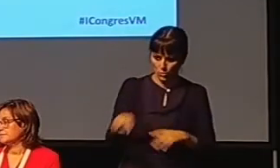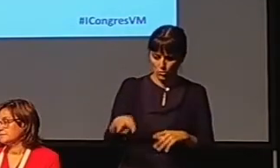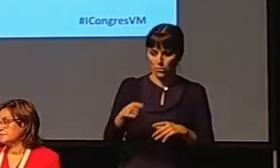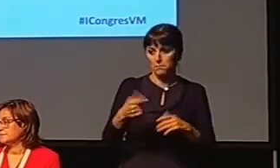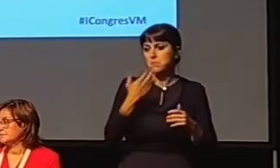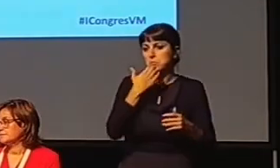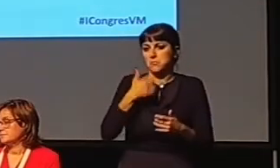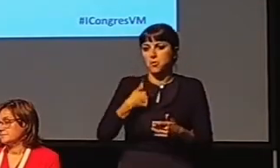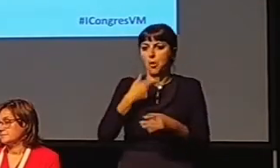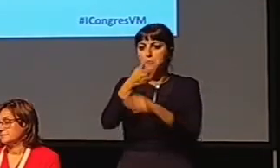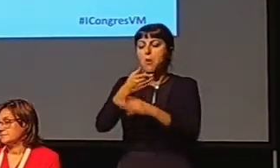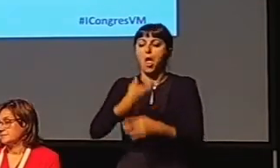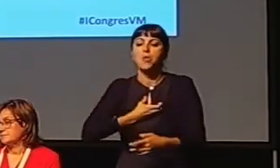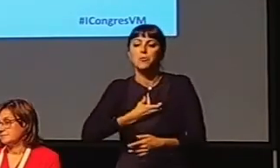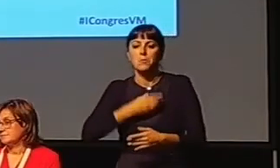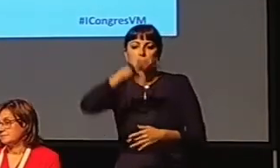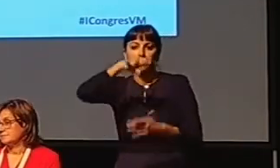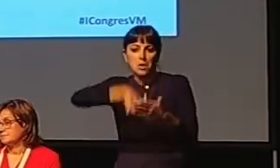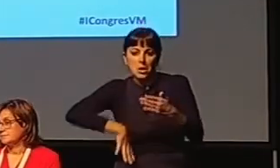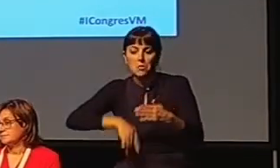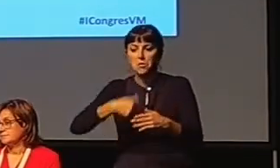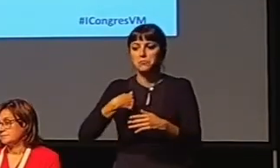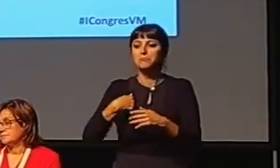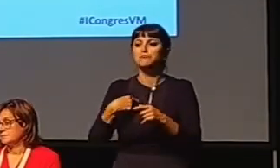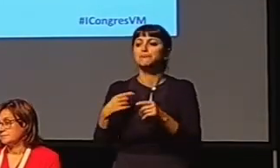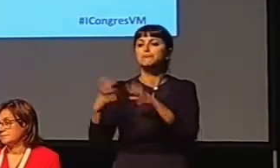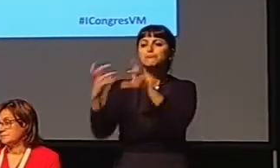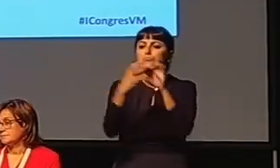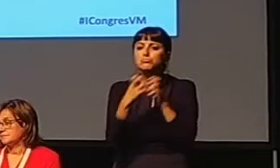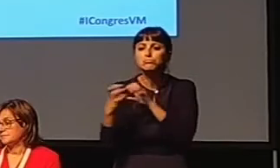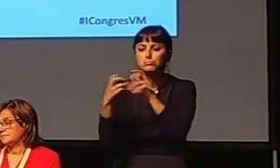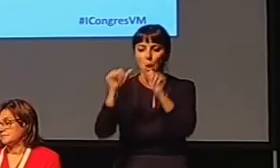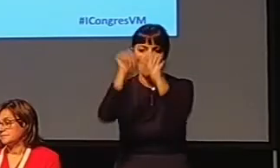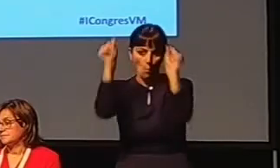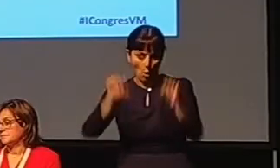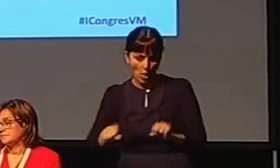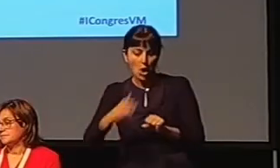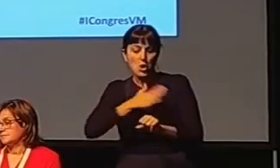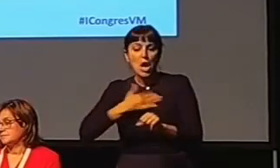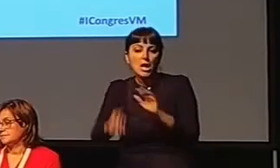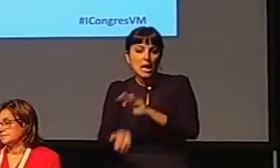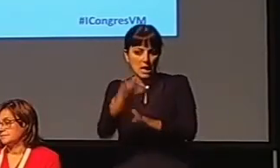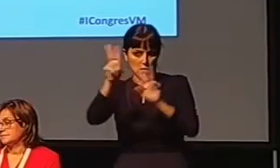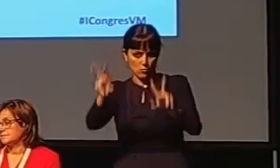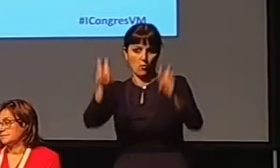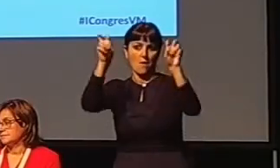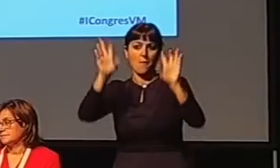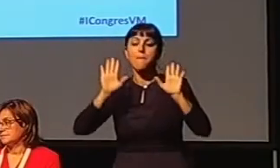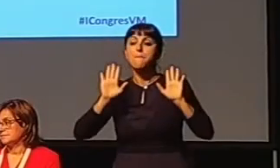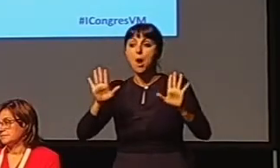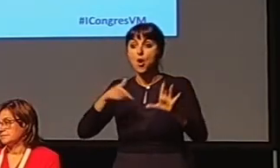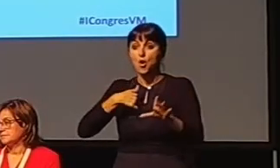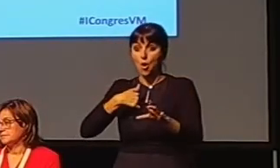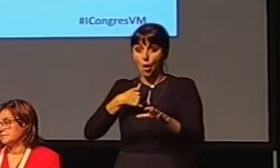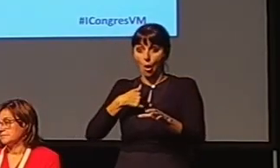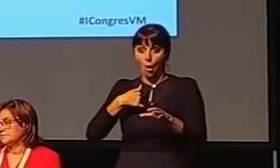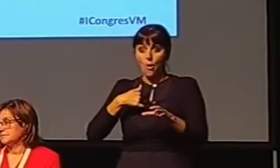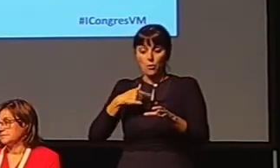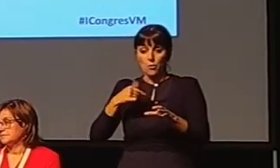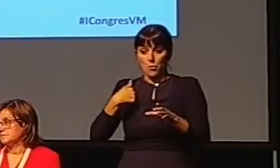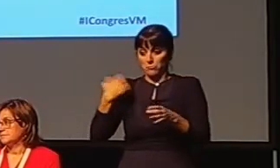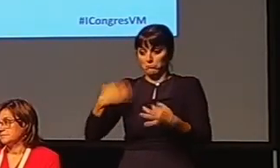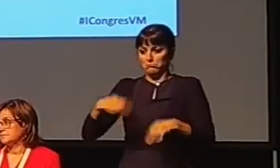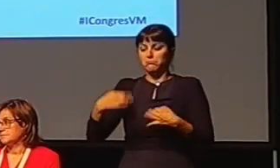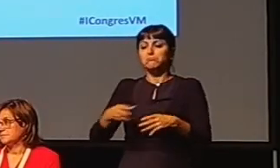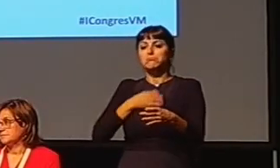que, sí? En el circuit que s'està fent un nou model i tota la història, és trobar-me en el grup motor que hauria de